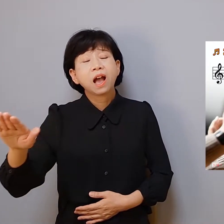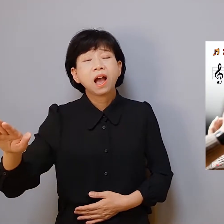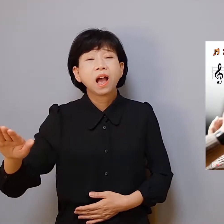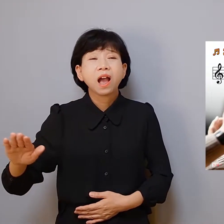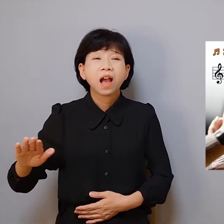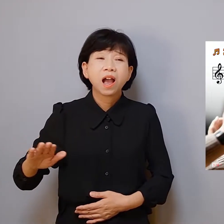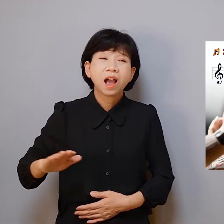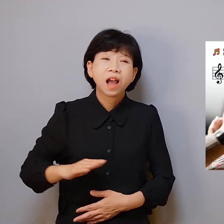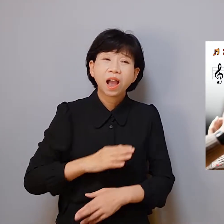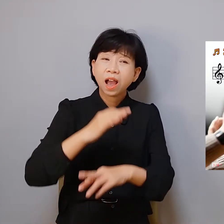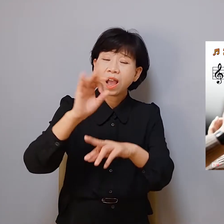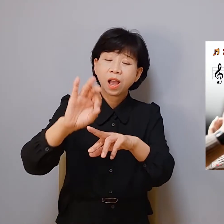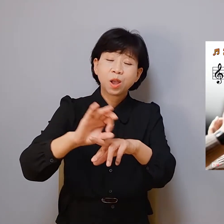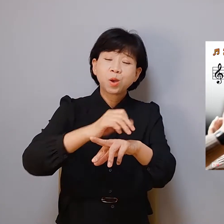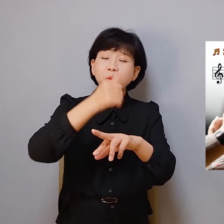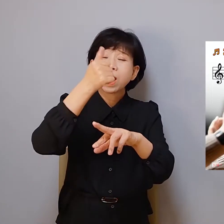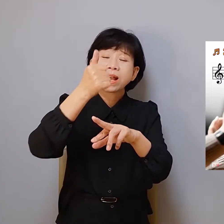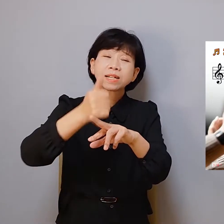우리가